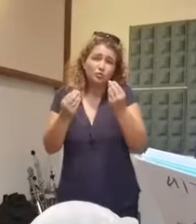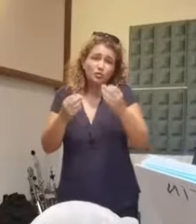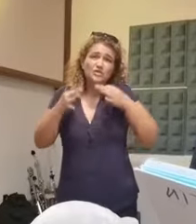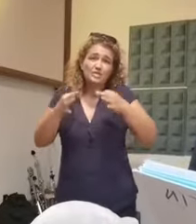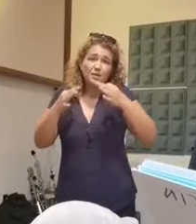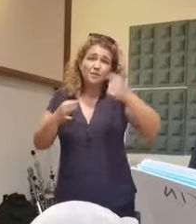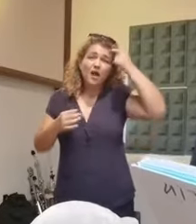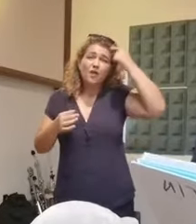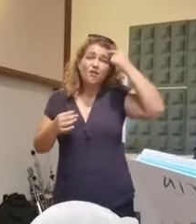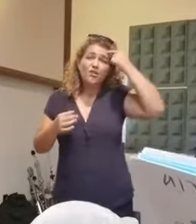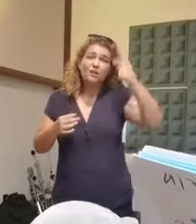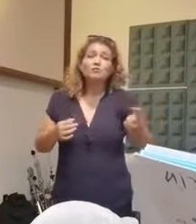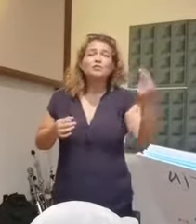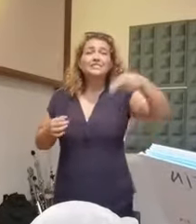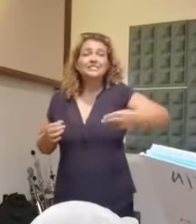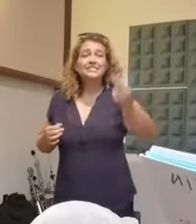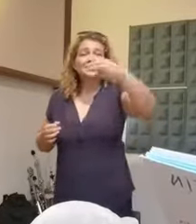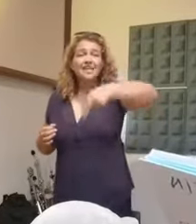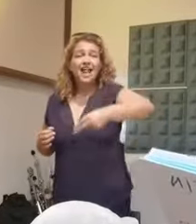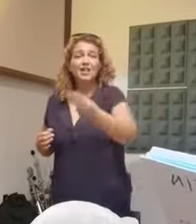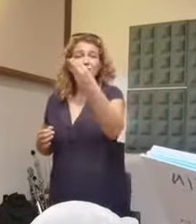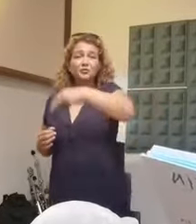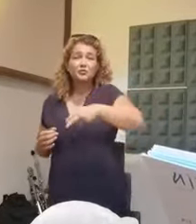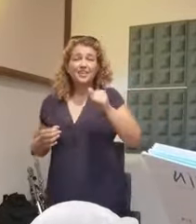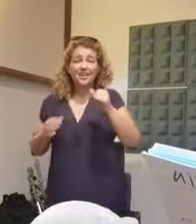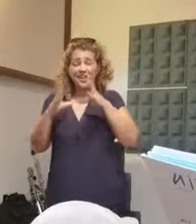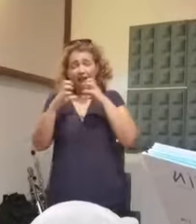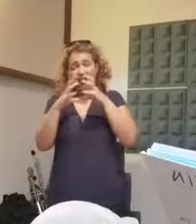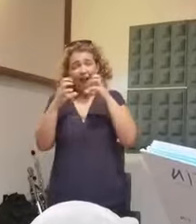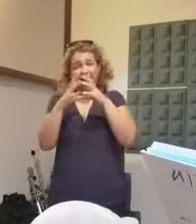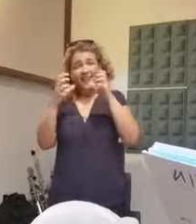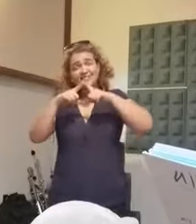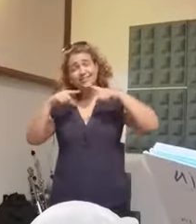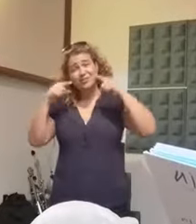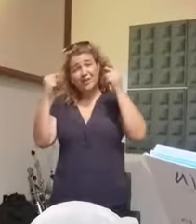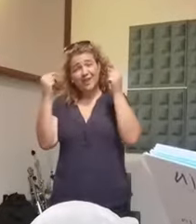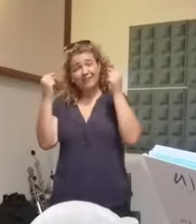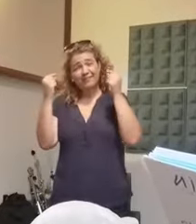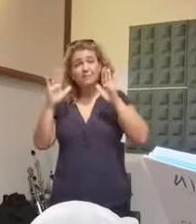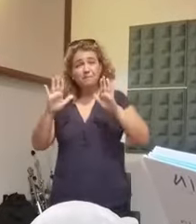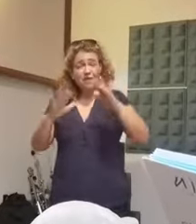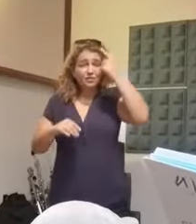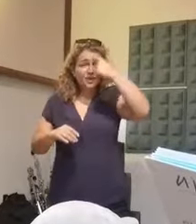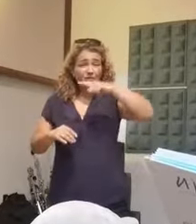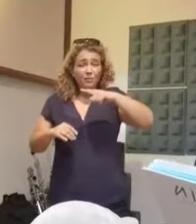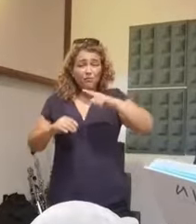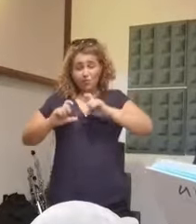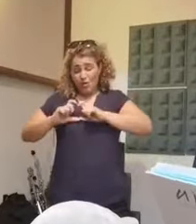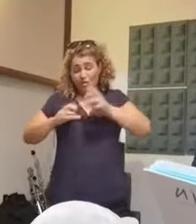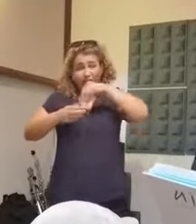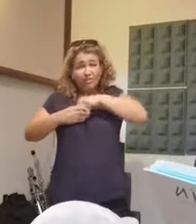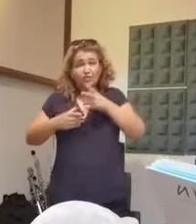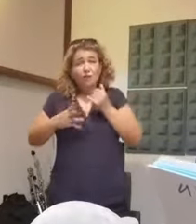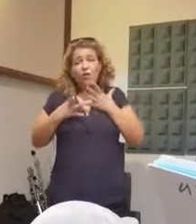Recordaremos tus saltos y ganas de sonreír, pero la tristeza entró en tu dulce corazón y